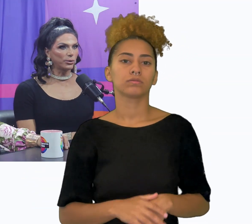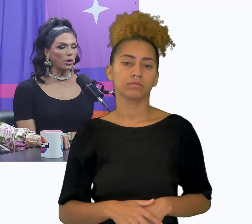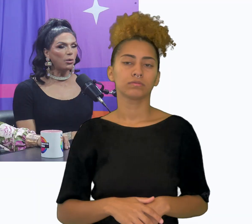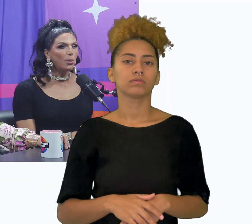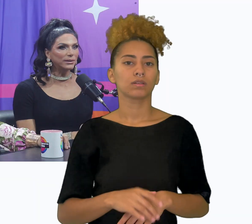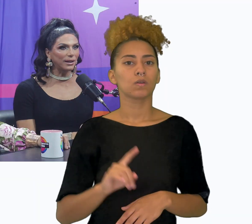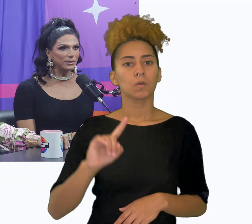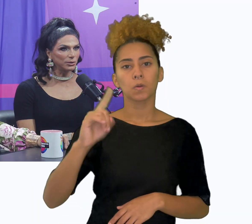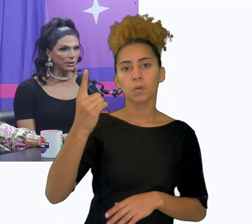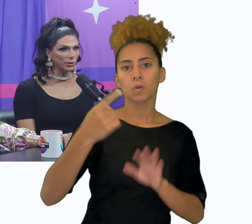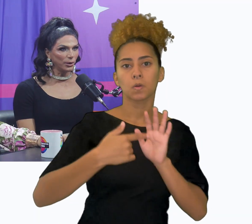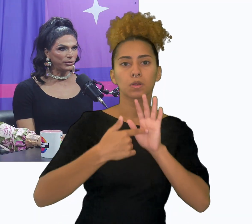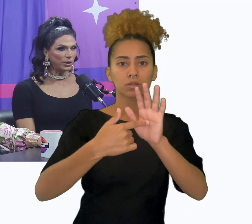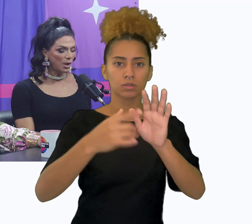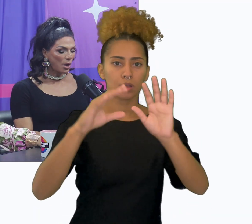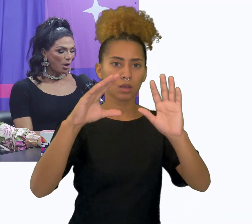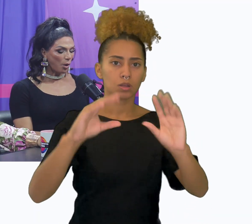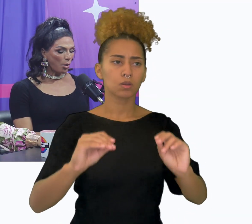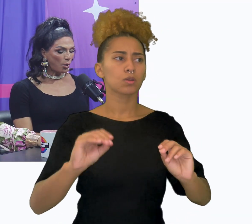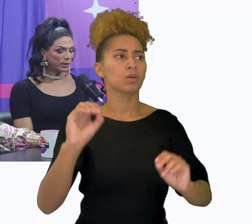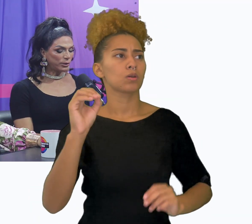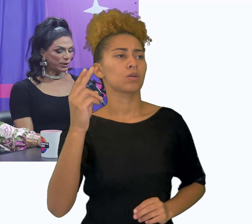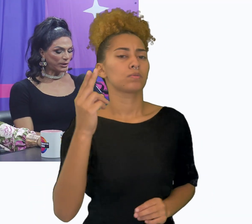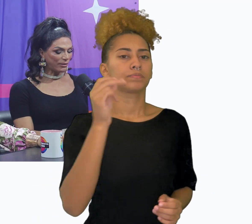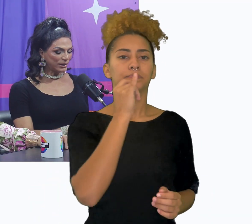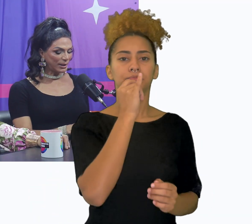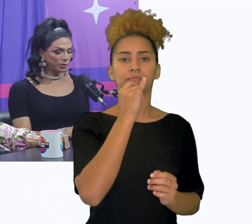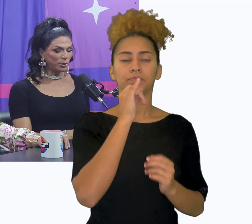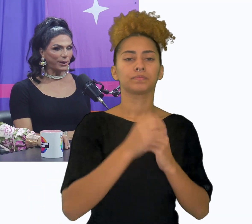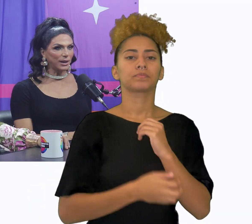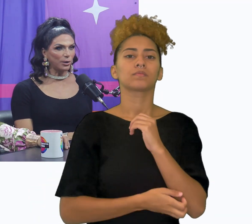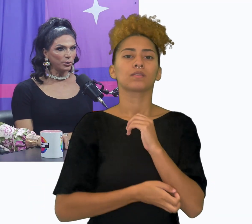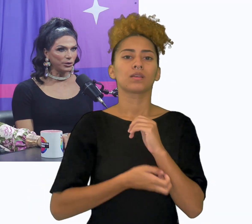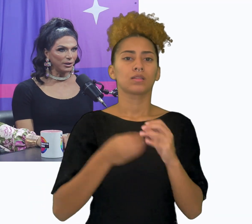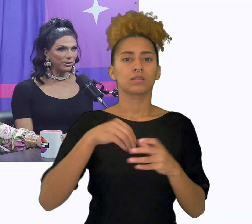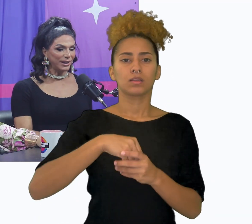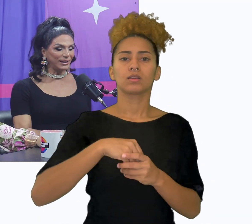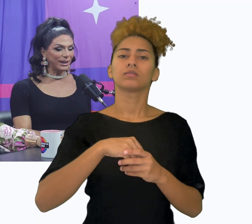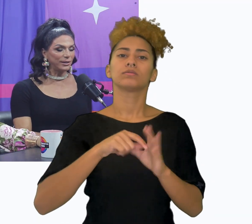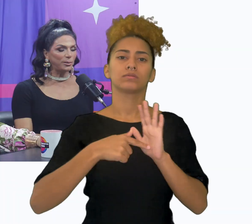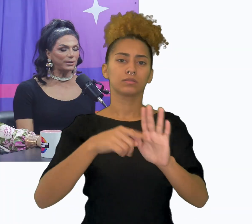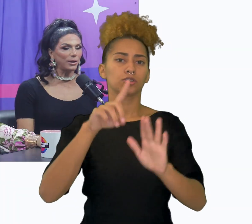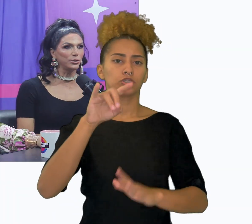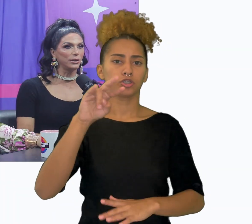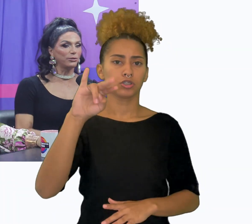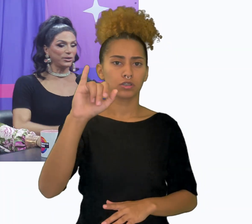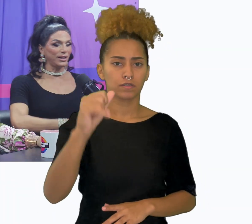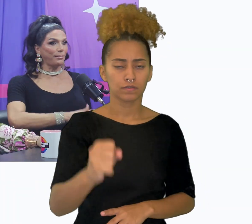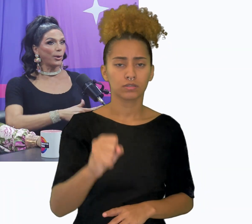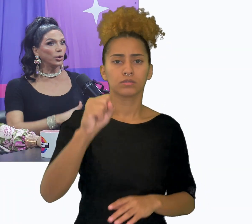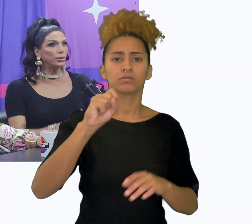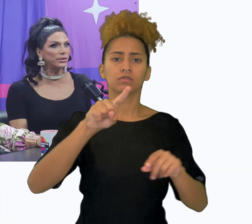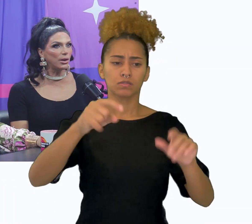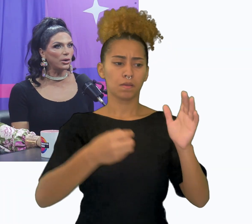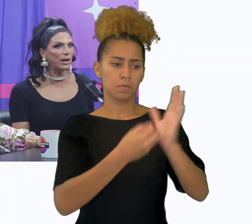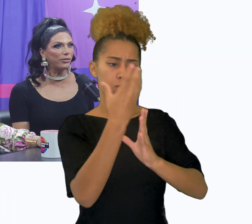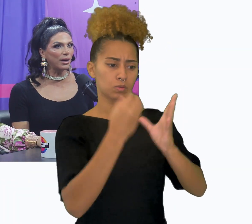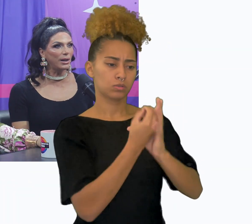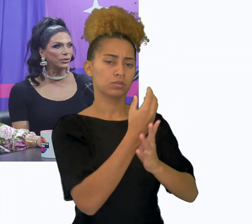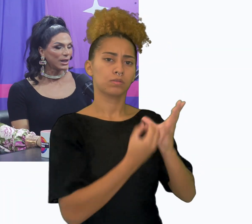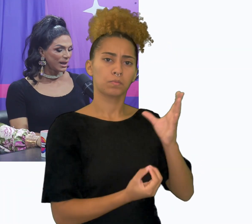vezes, como só uma atração da noite, ou quando você estava dentro do espetáculo Divas, e dentro desse espetáculo Divas você